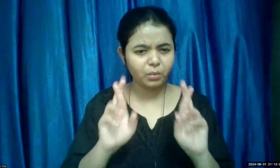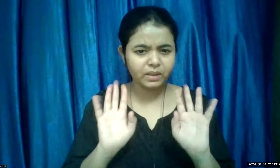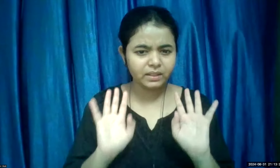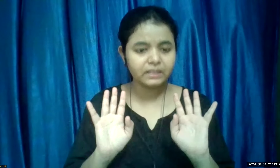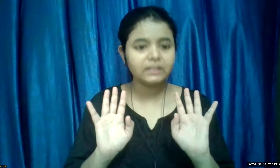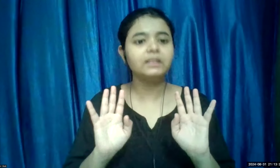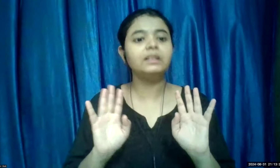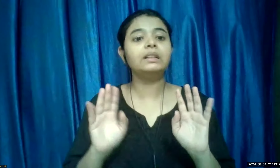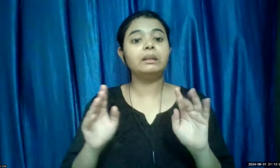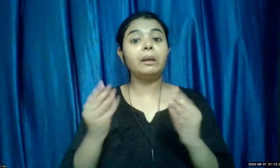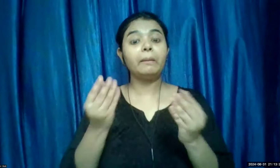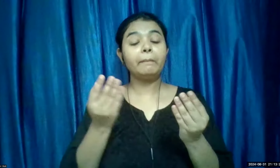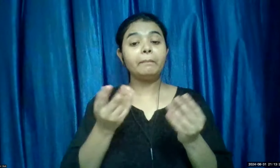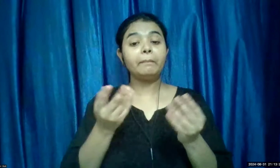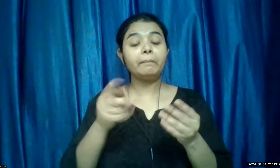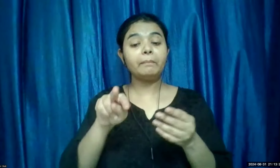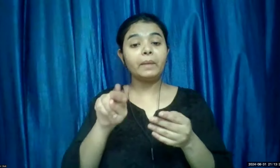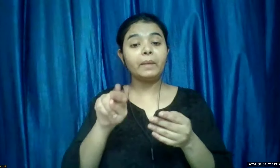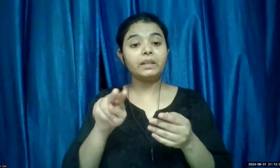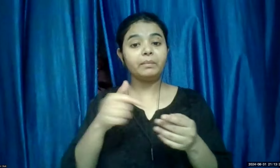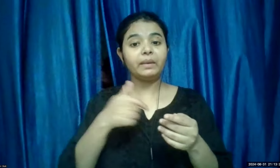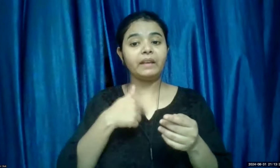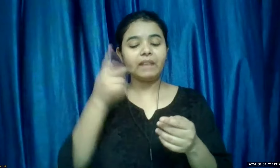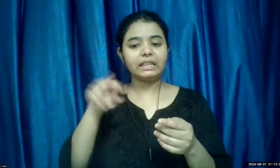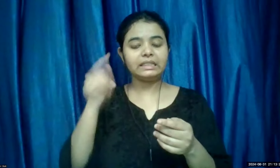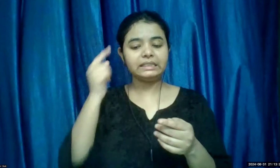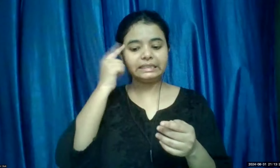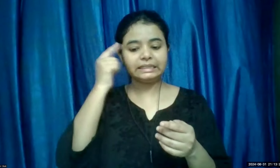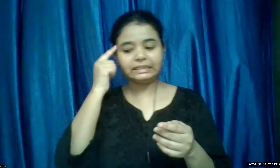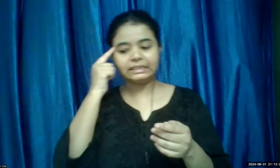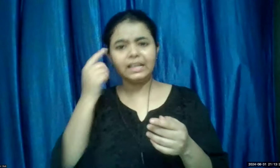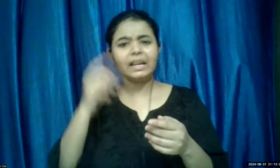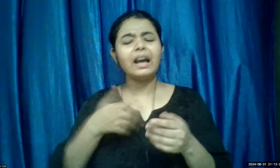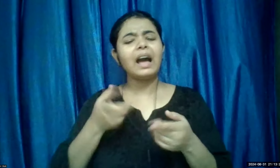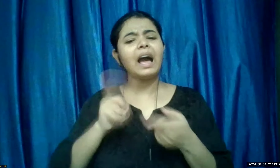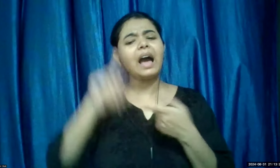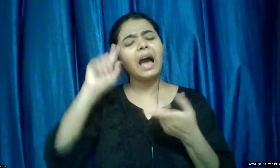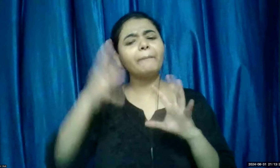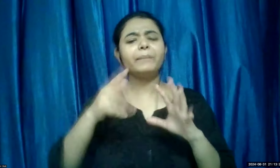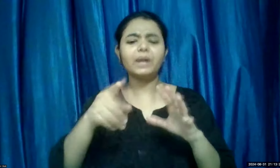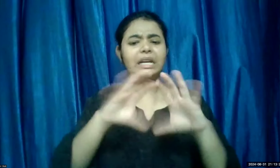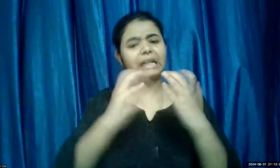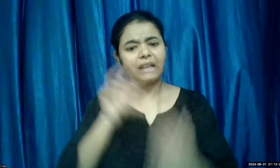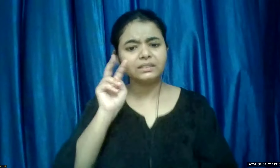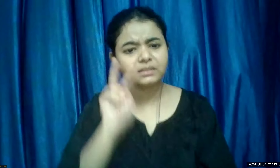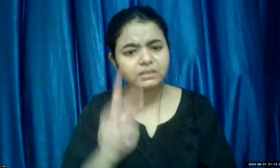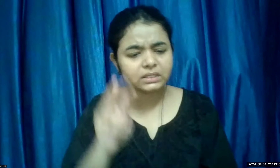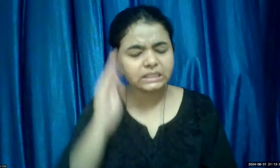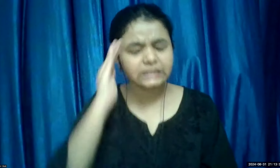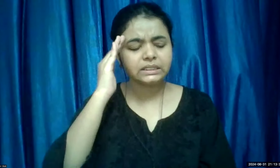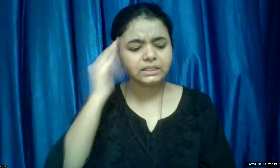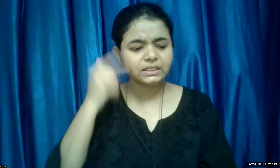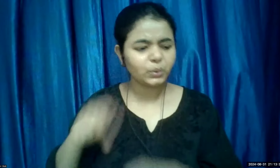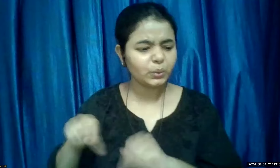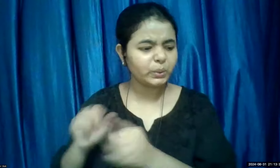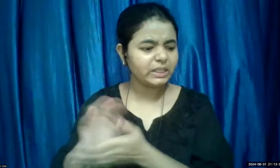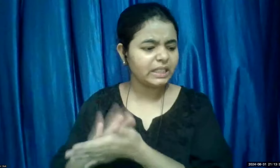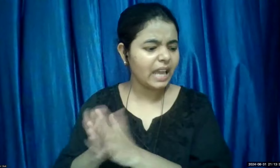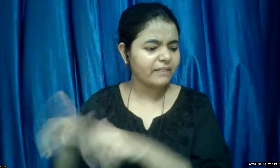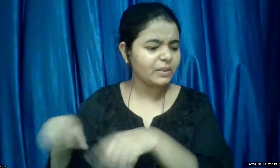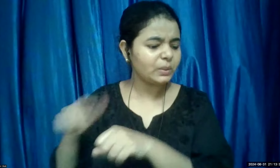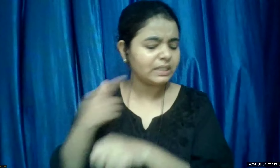तो मन में बार बार बार बार वो विचार अपने आप आता रहता है, थोड़ा थोड़ी थोड़ी थोड़ी देर में आपके मन में विचार आएगा